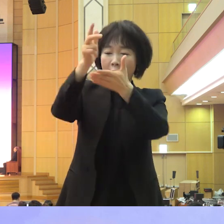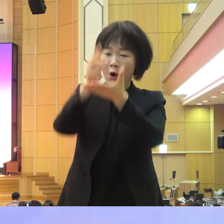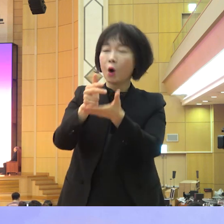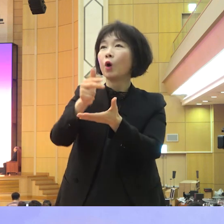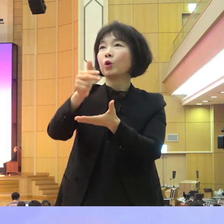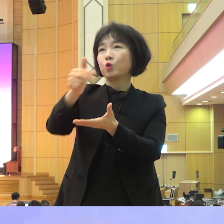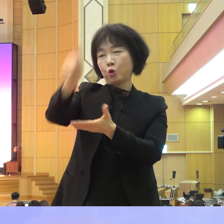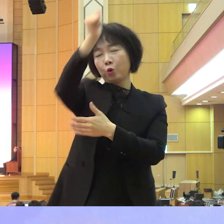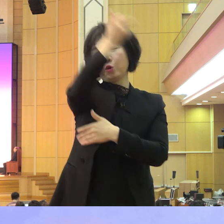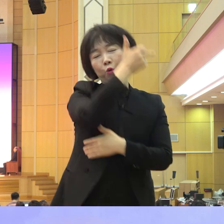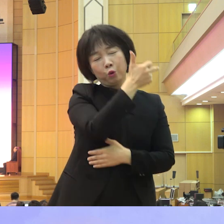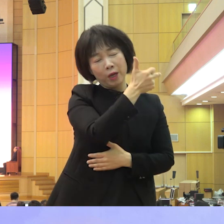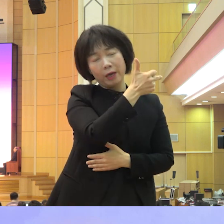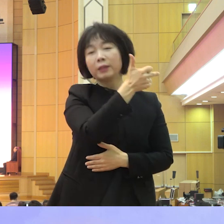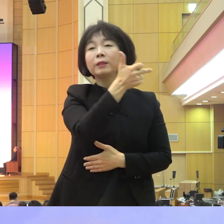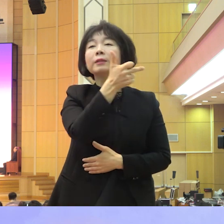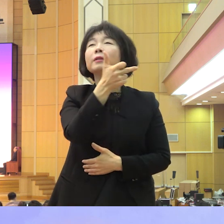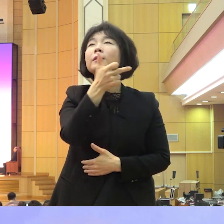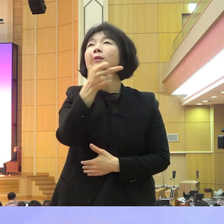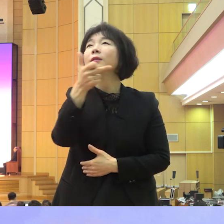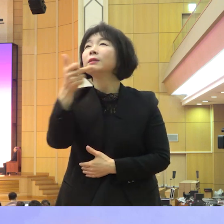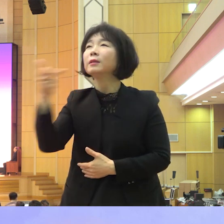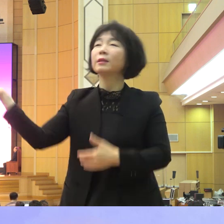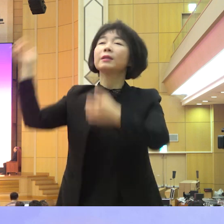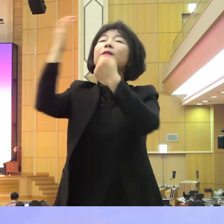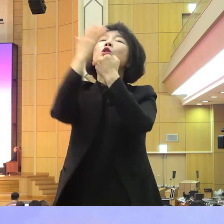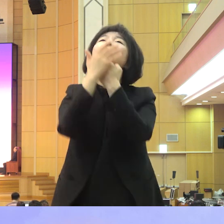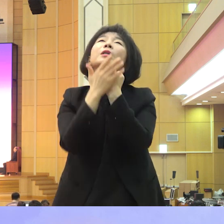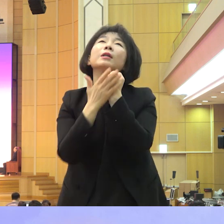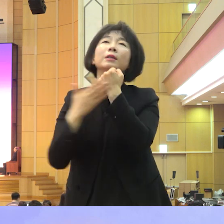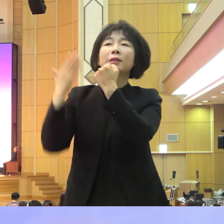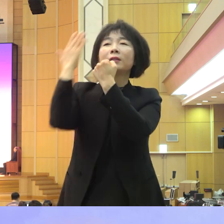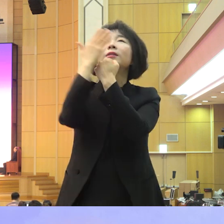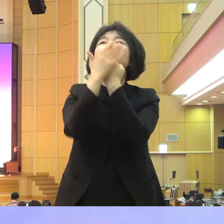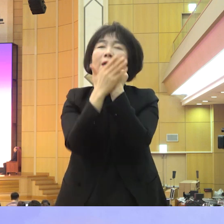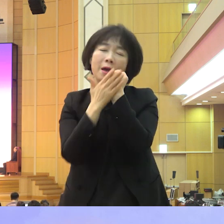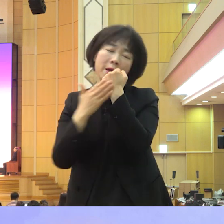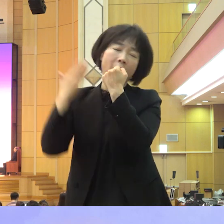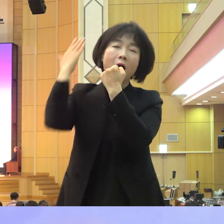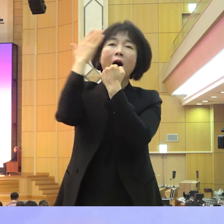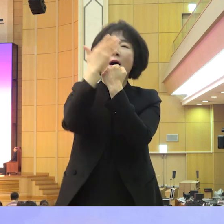지내온 것 주의 크신